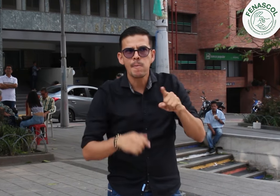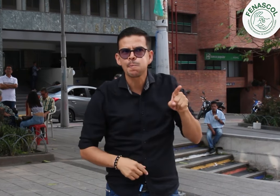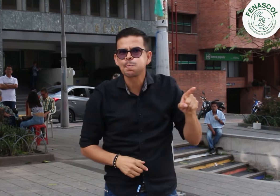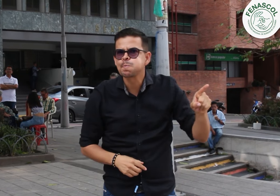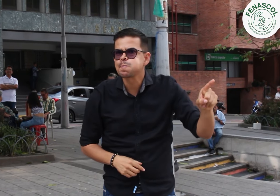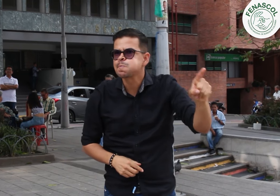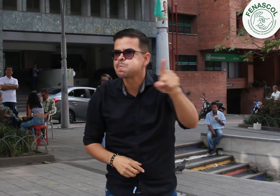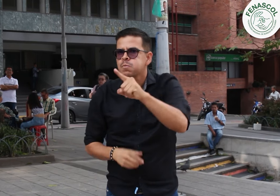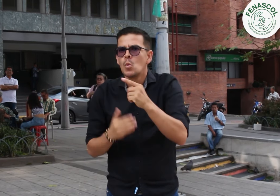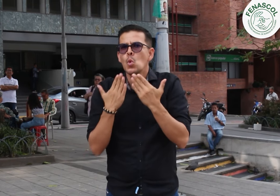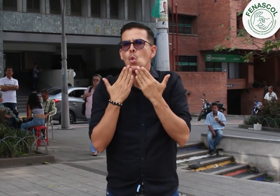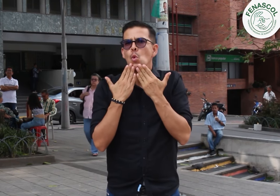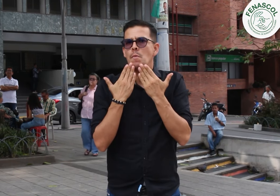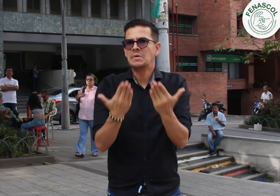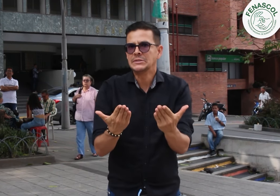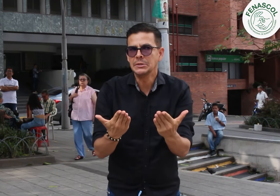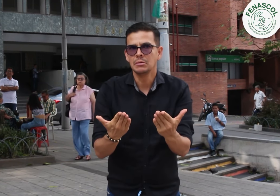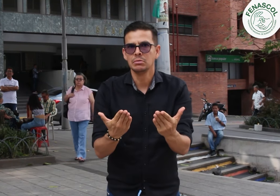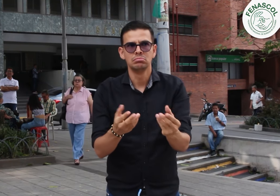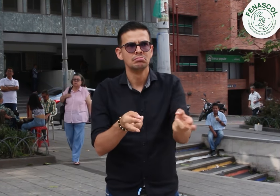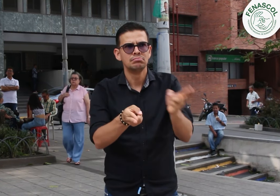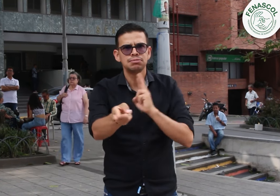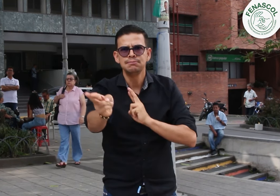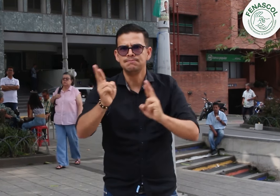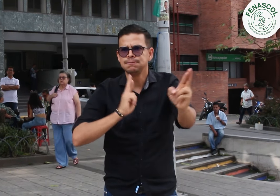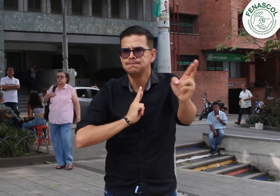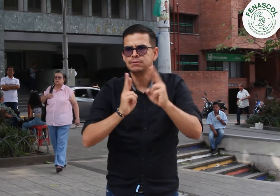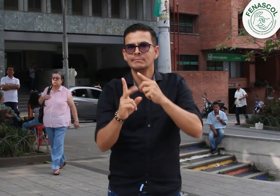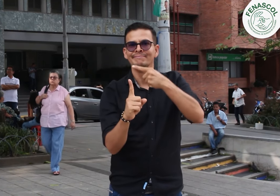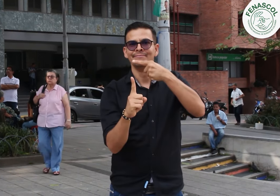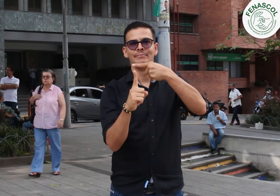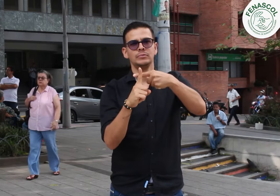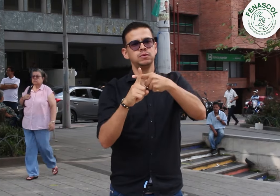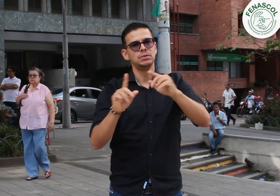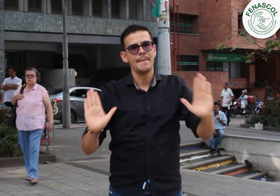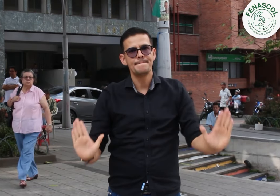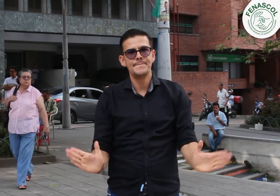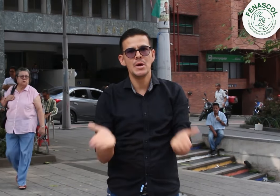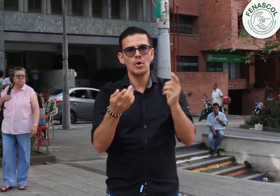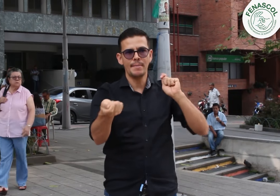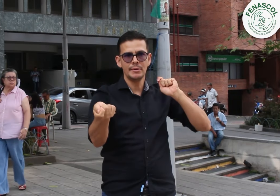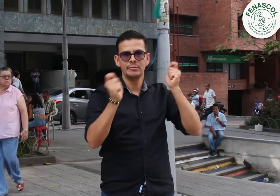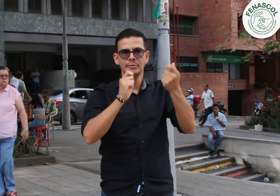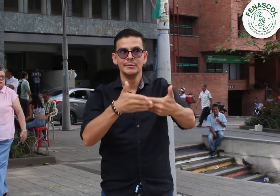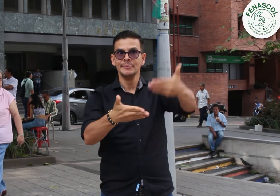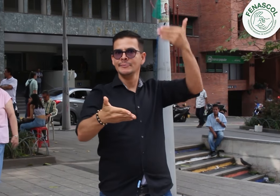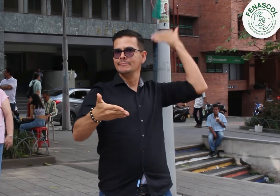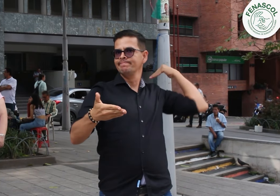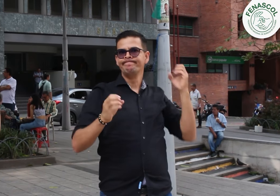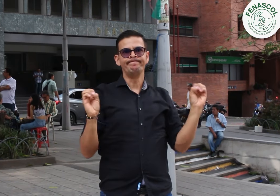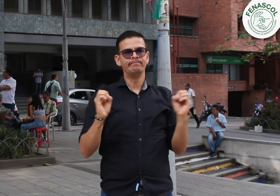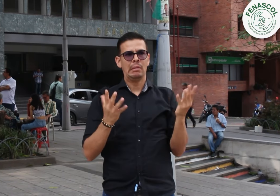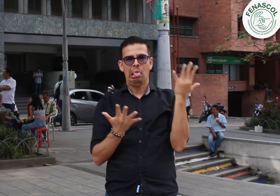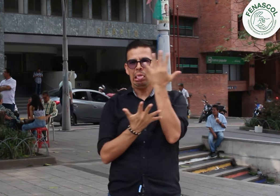labores acciones proyectos administración y planeación estando al tanto de los resultados positivos acerca de las